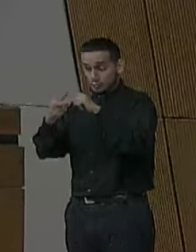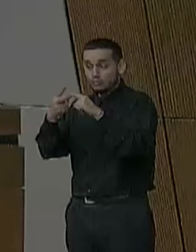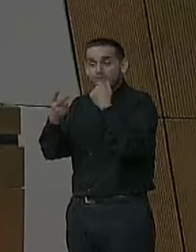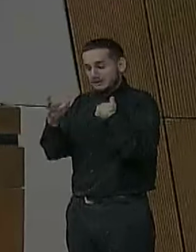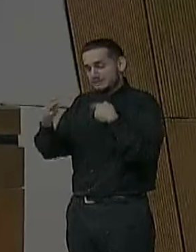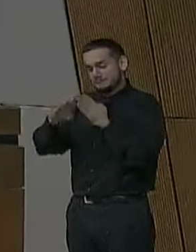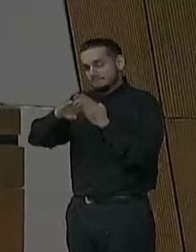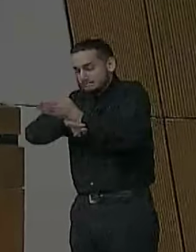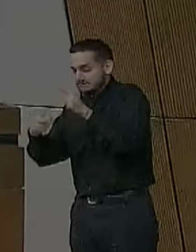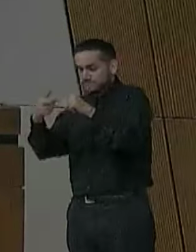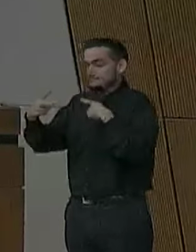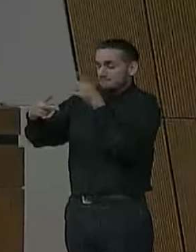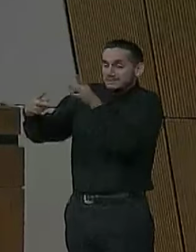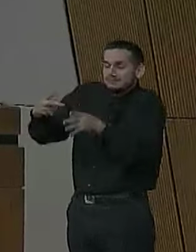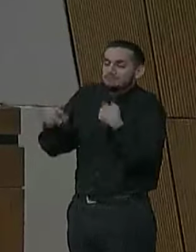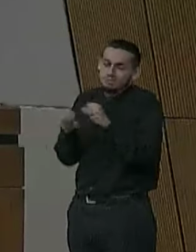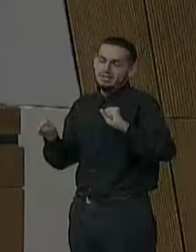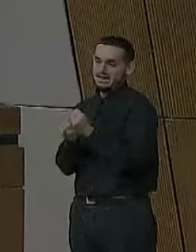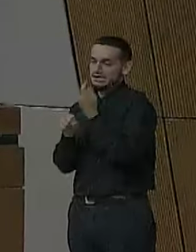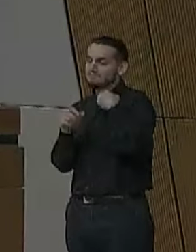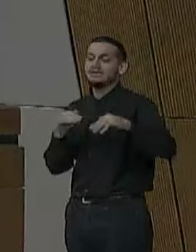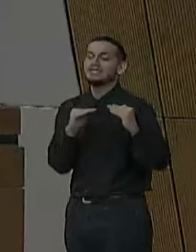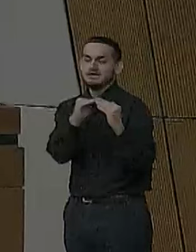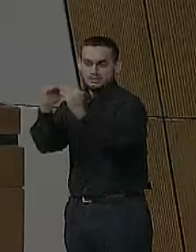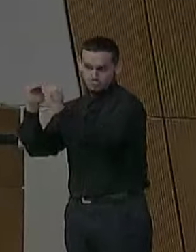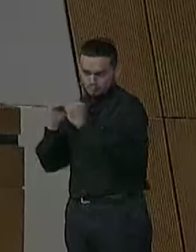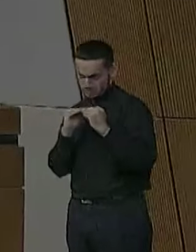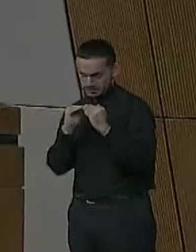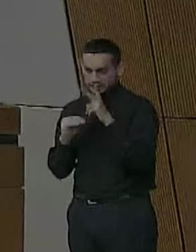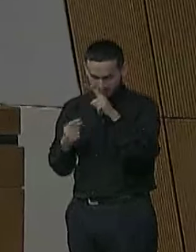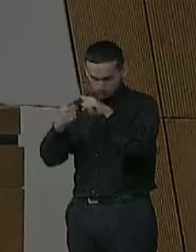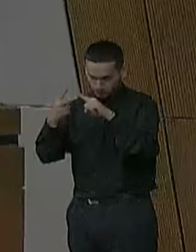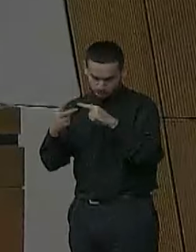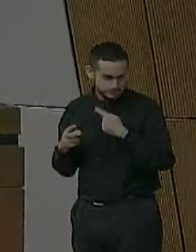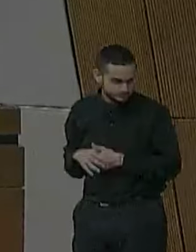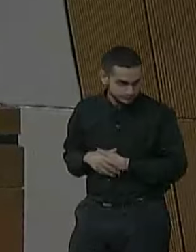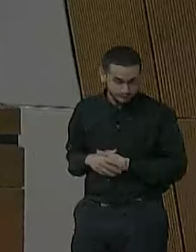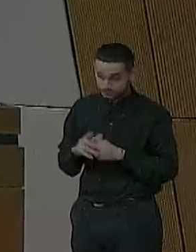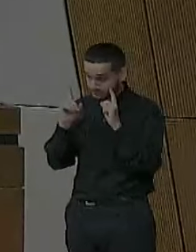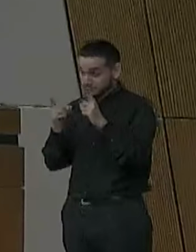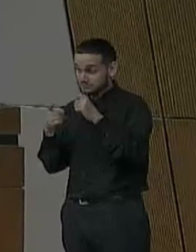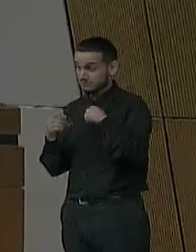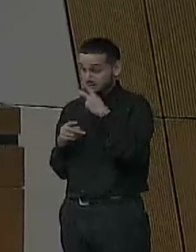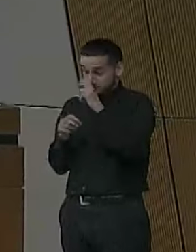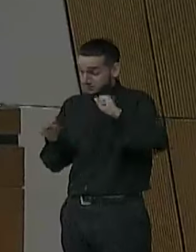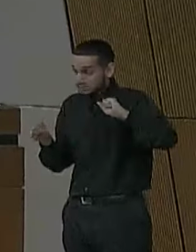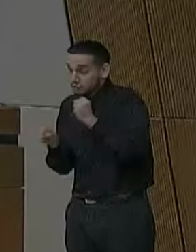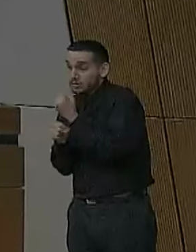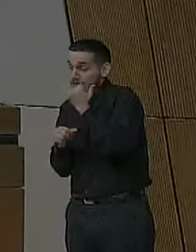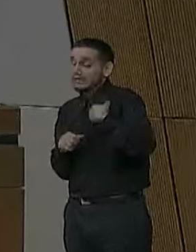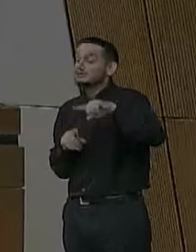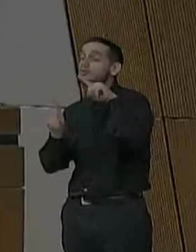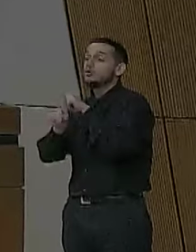vencer primeramente para poder llegar a una igualdad de condiciones. Así también, para llegar a esto, tenemos el desafío